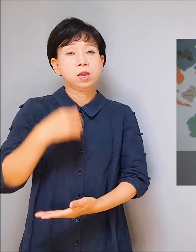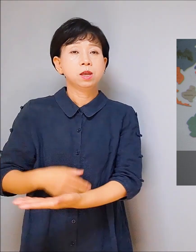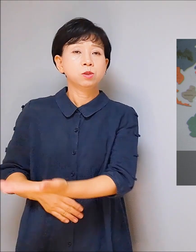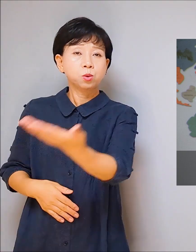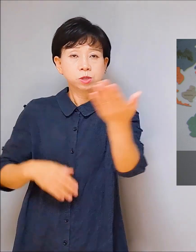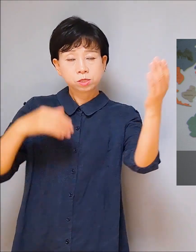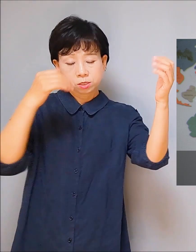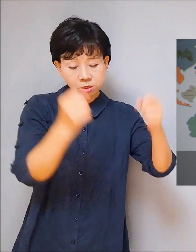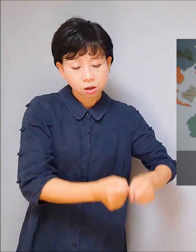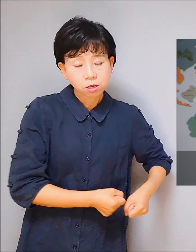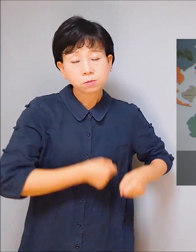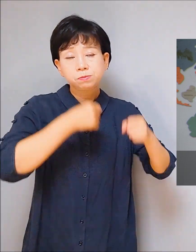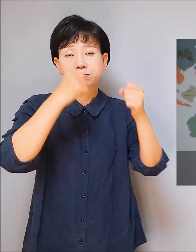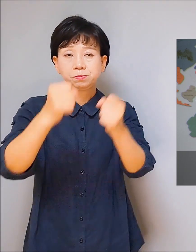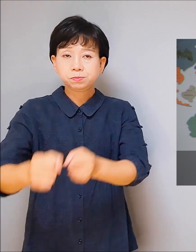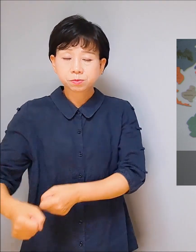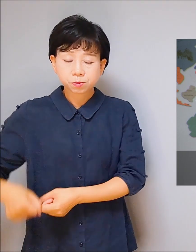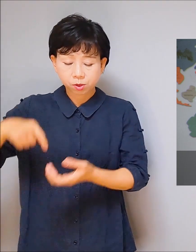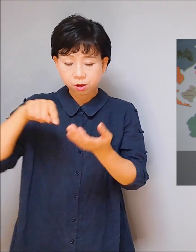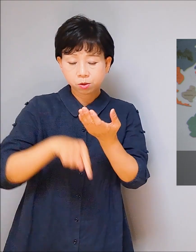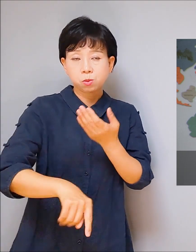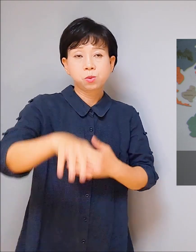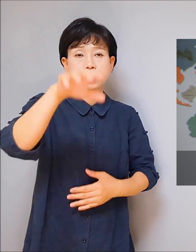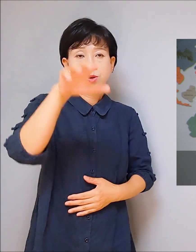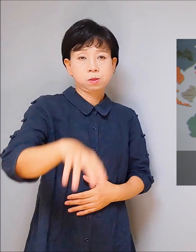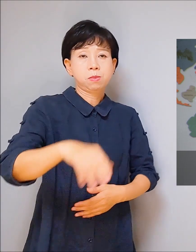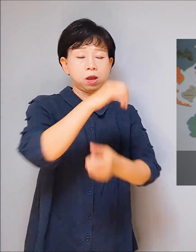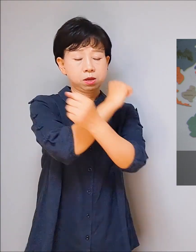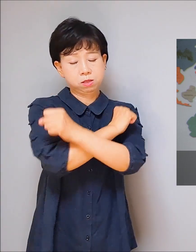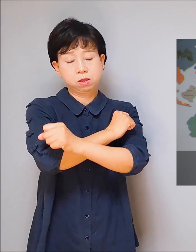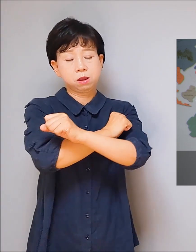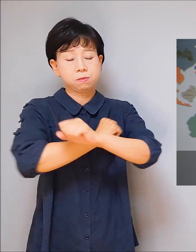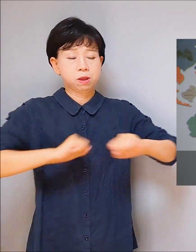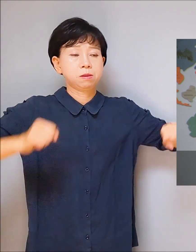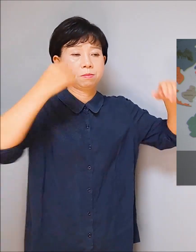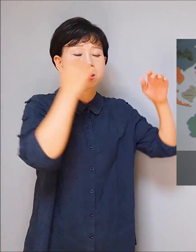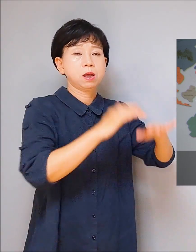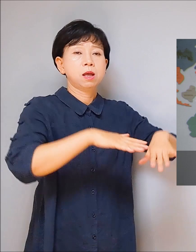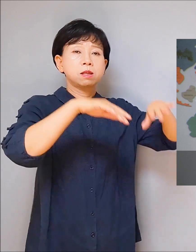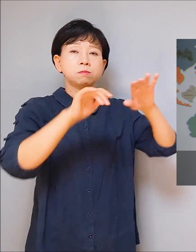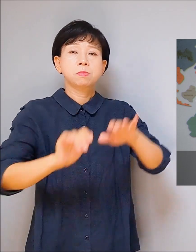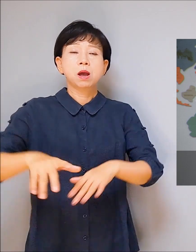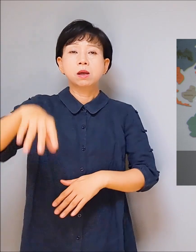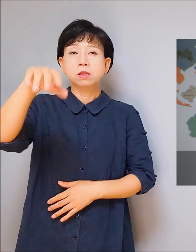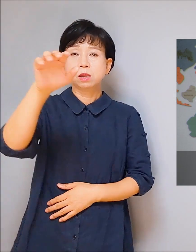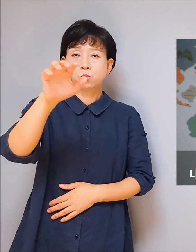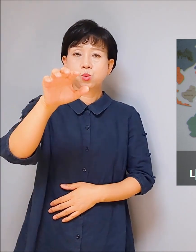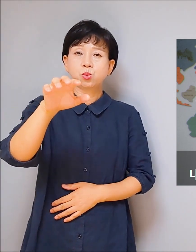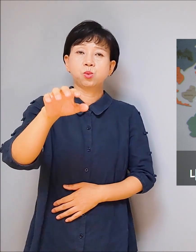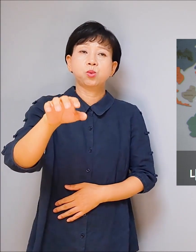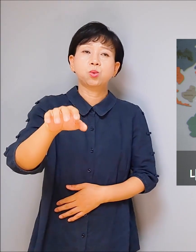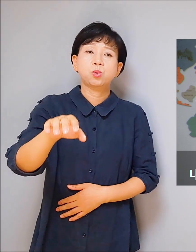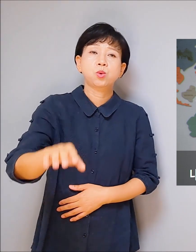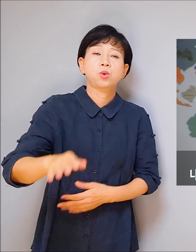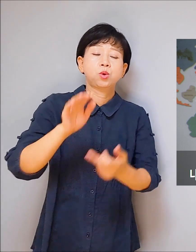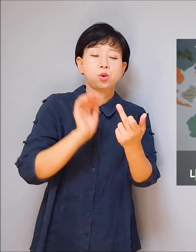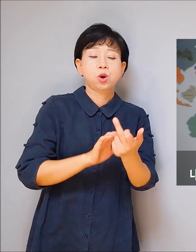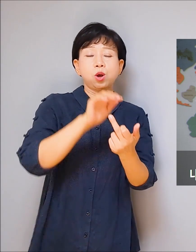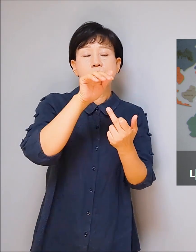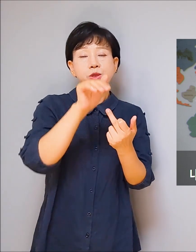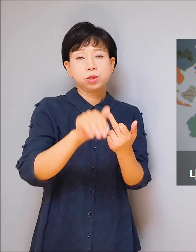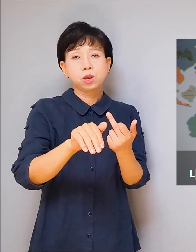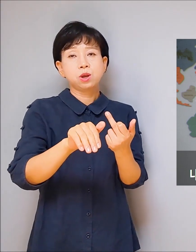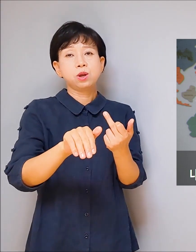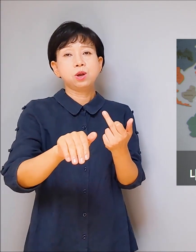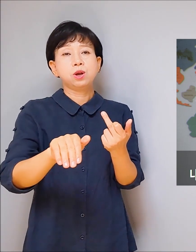자고 내 너를 저 깊은 데로 가라. 망망한 바다로